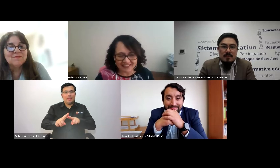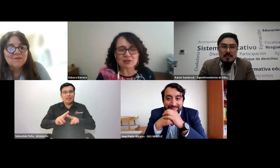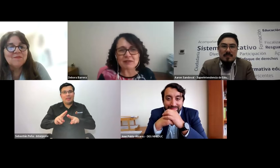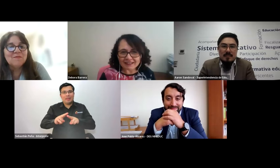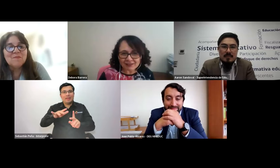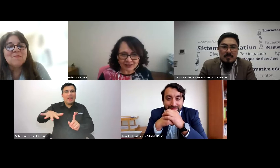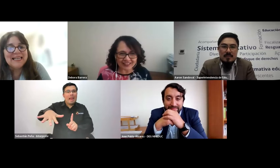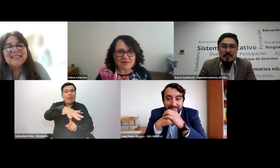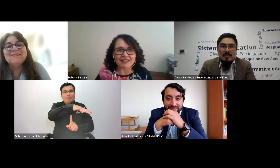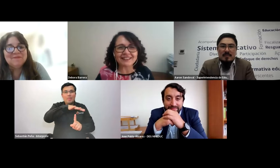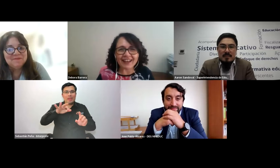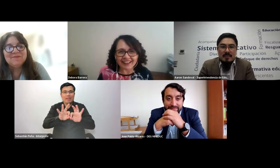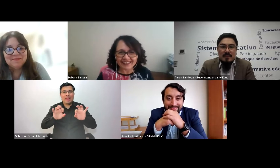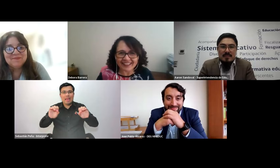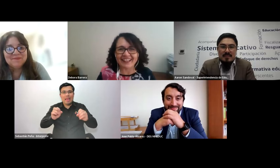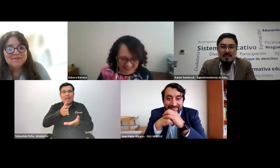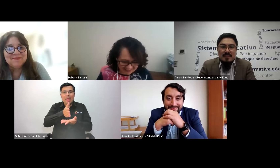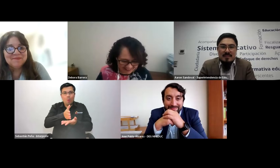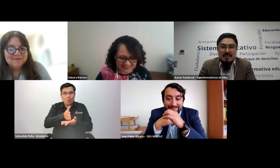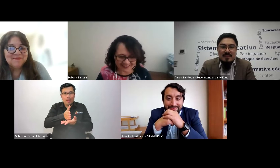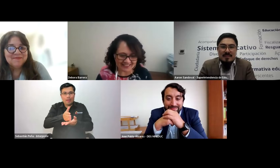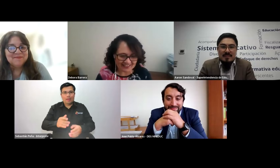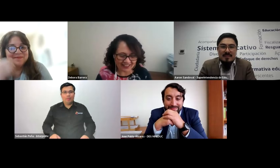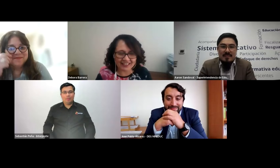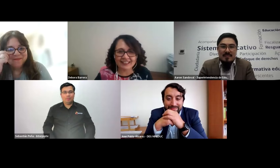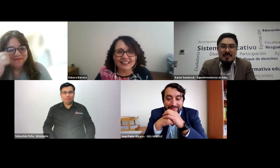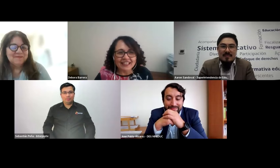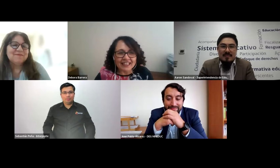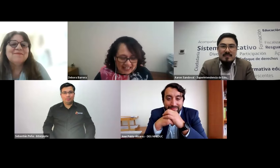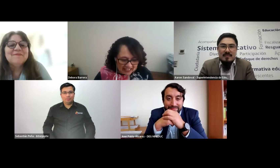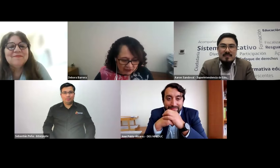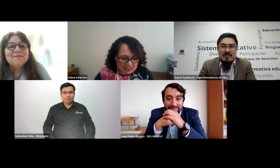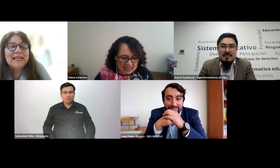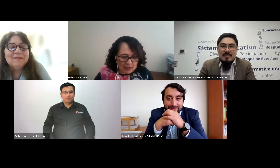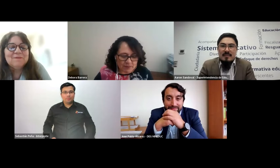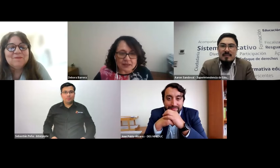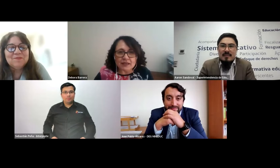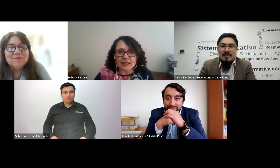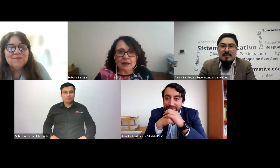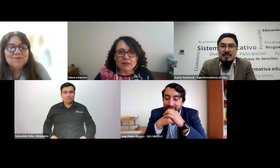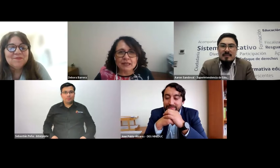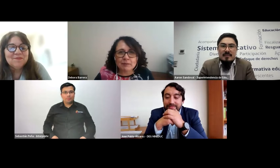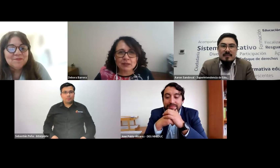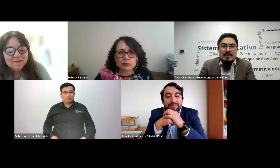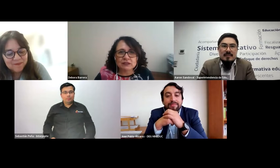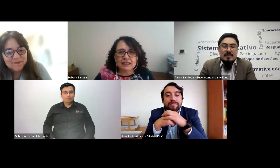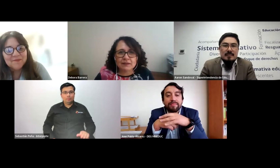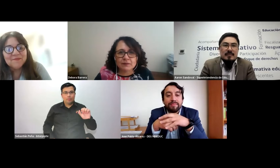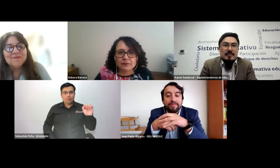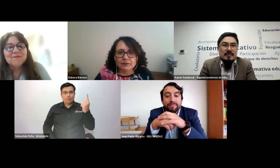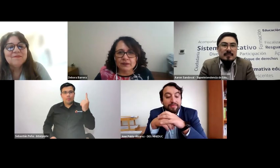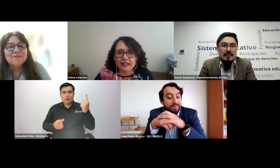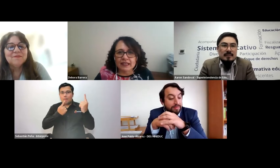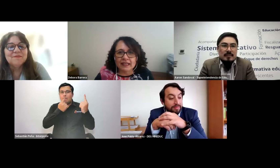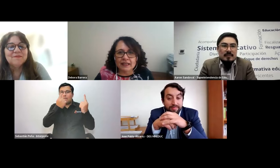educativo y normativo que Vale, amerita esta instancia, ¿verdad? Entonces, vale. la primera